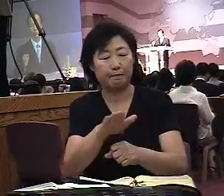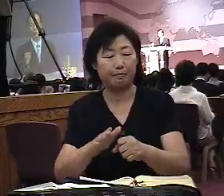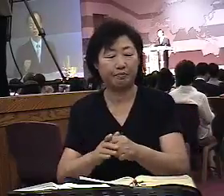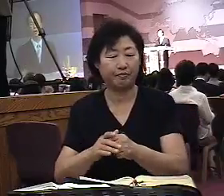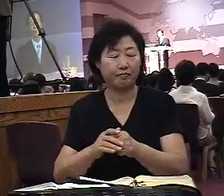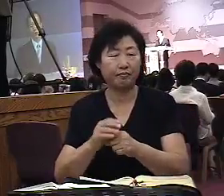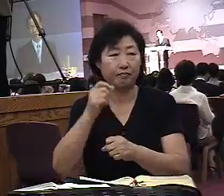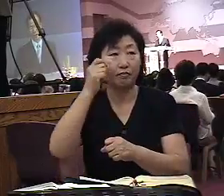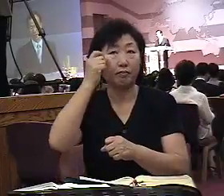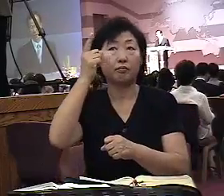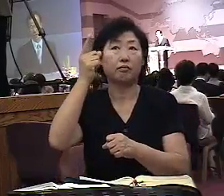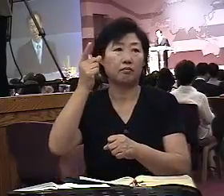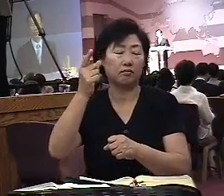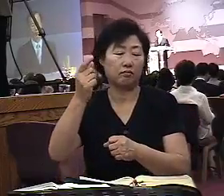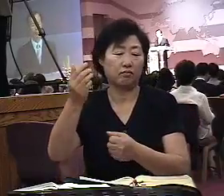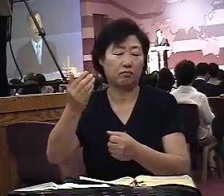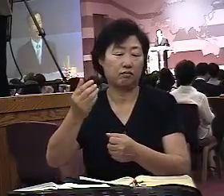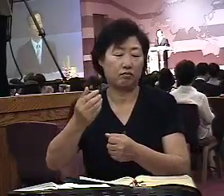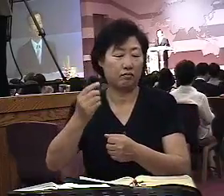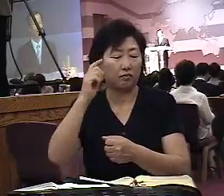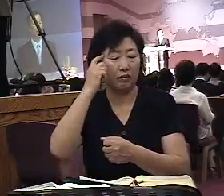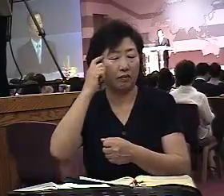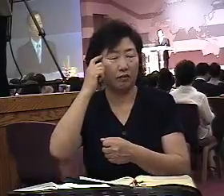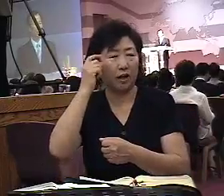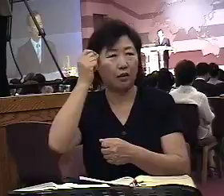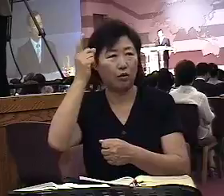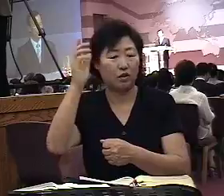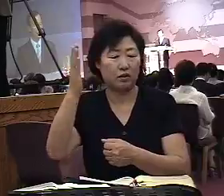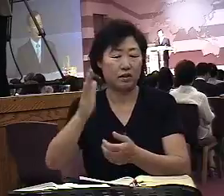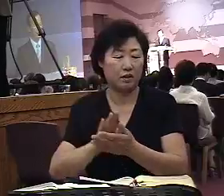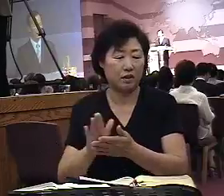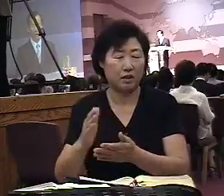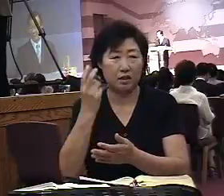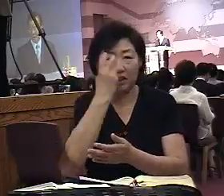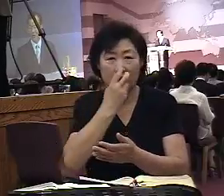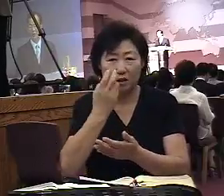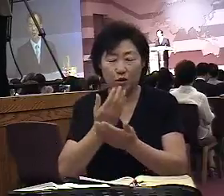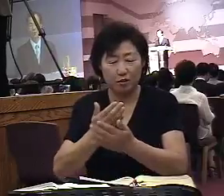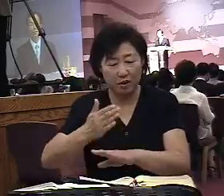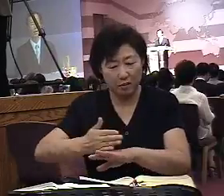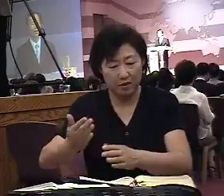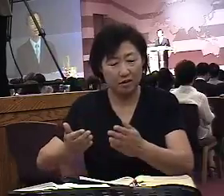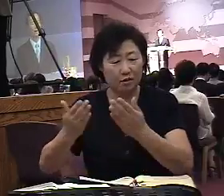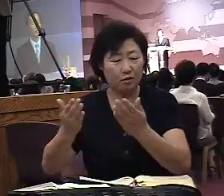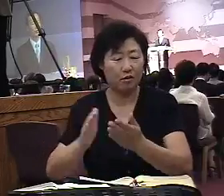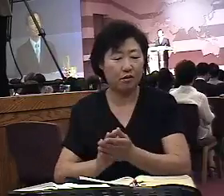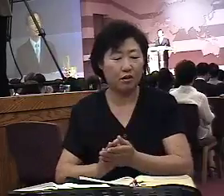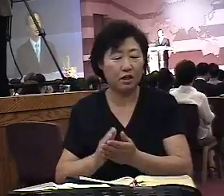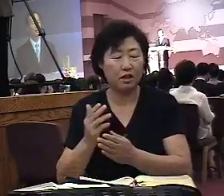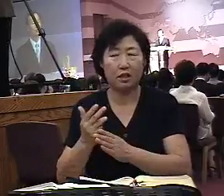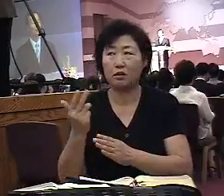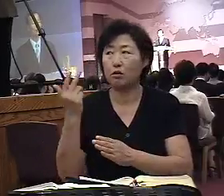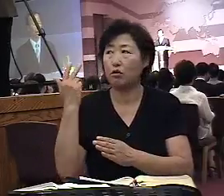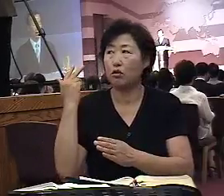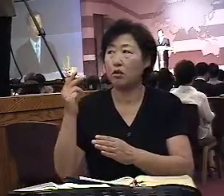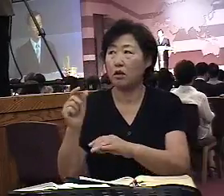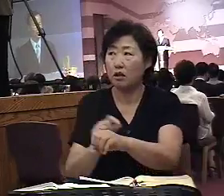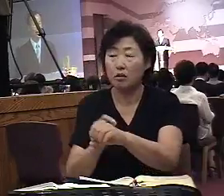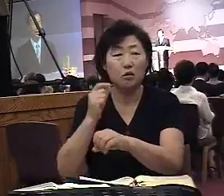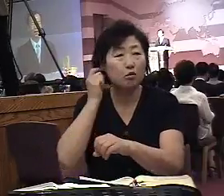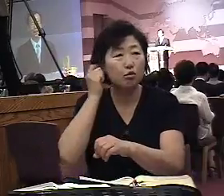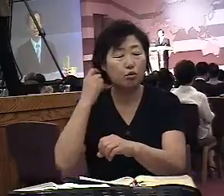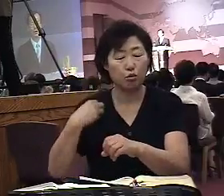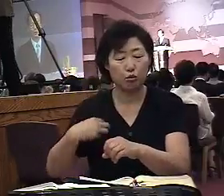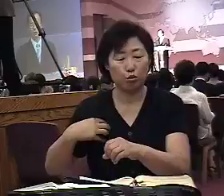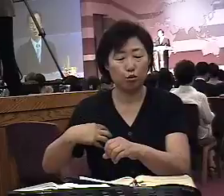우리를 깨우쳐 주신 권면이라고 깨닫게 됩니다. 하여튼 지켜주신 하나님께 감사를 드리고요. 지난주 특별히 그 중국